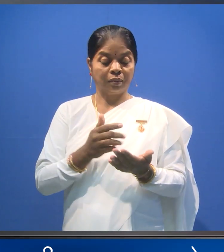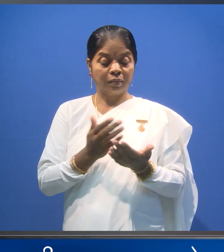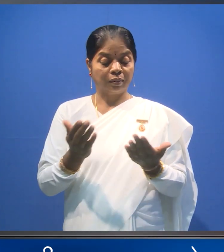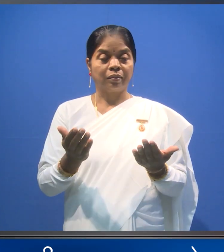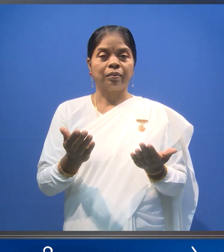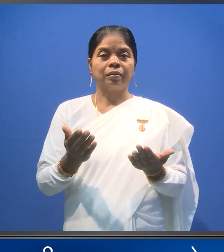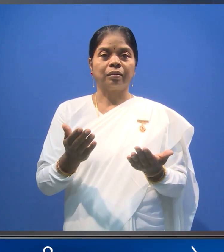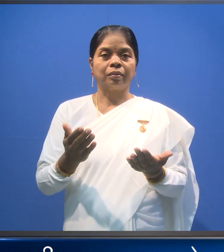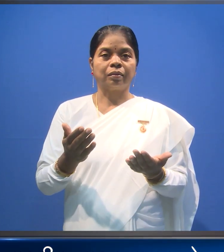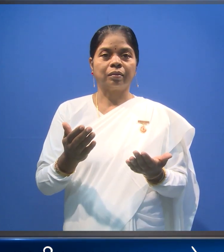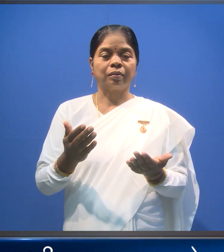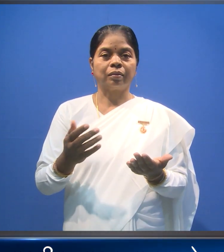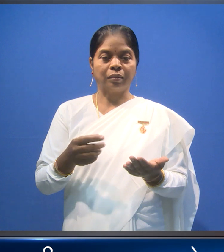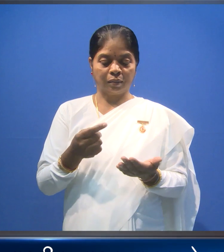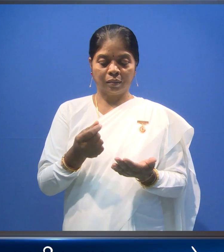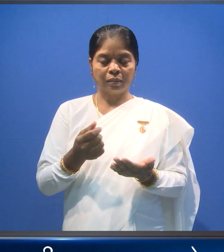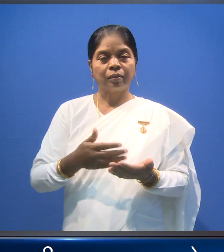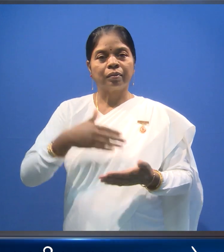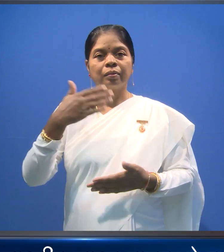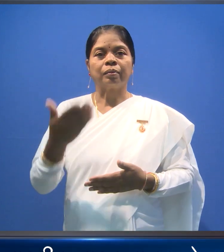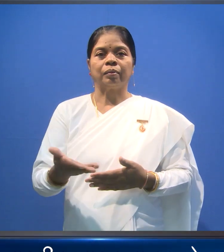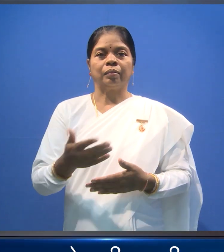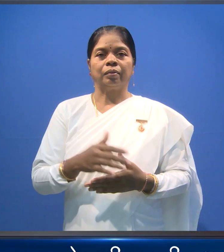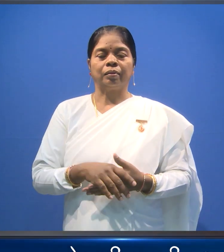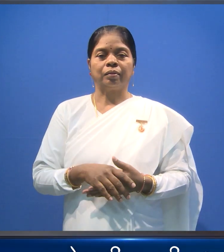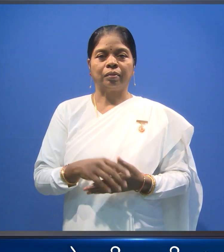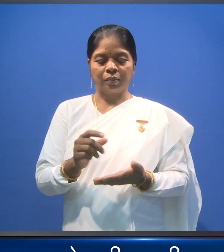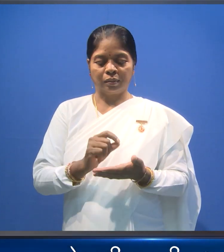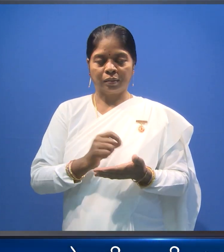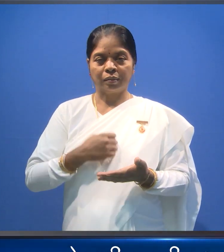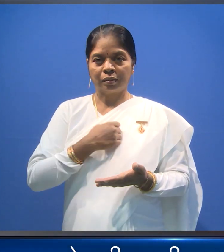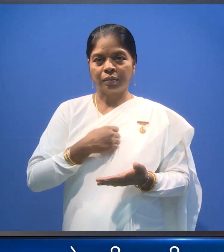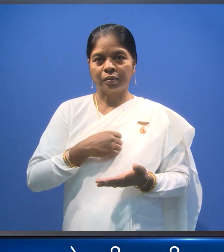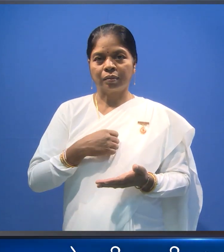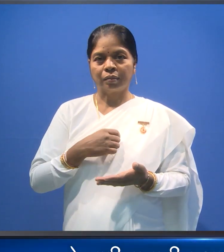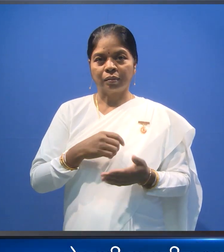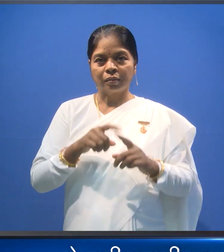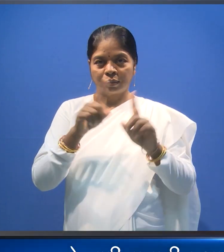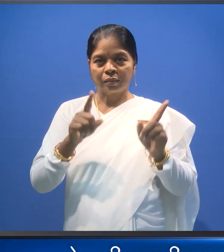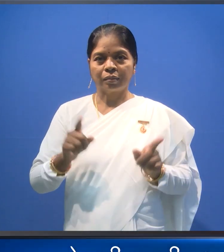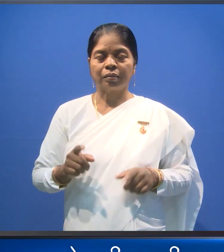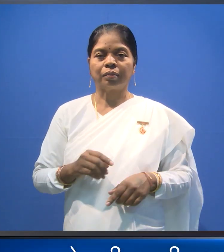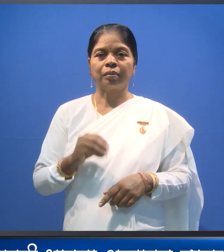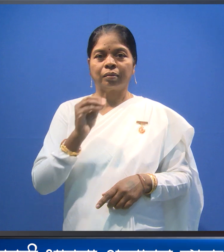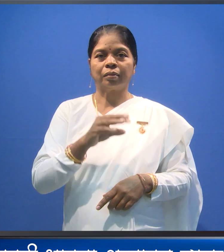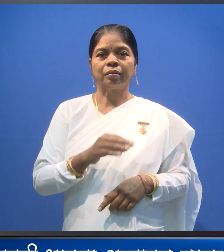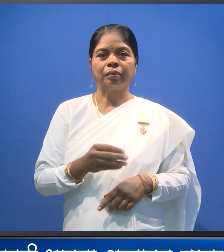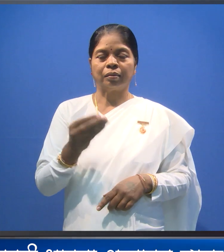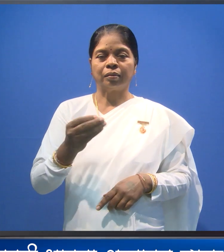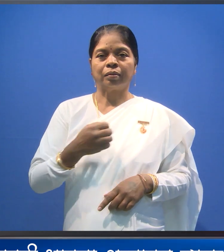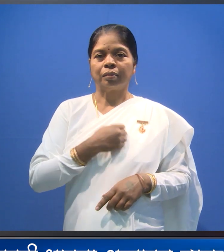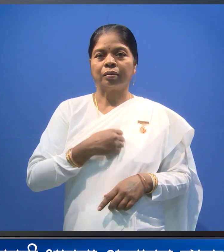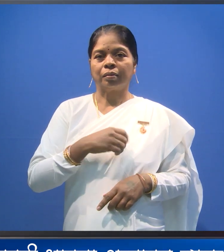वाचून त्यांचे मूल्य वाढवतात. लेखणी मनातील भावनांना आकार देते. काही